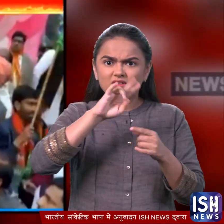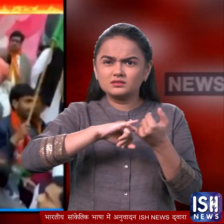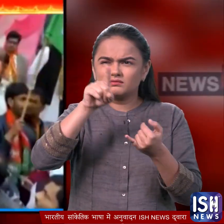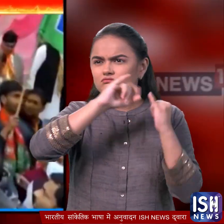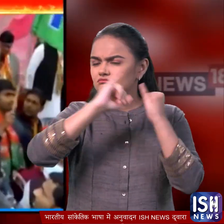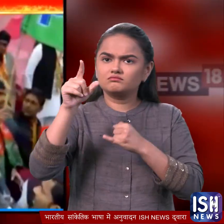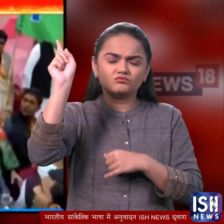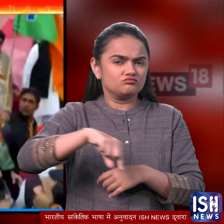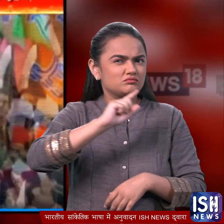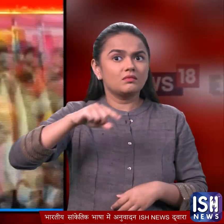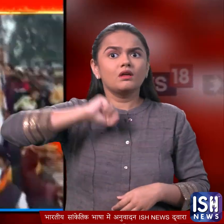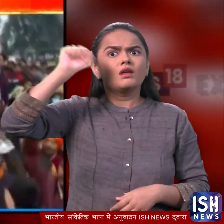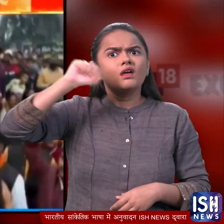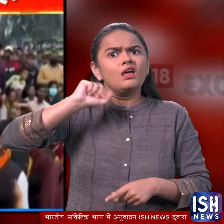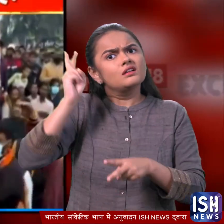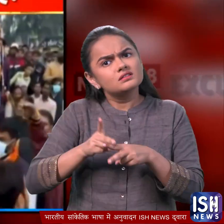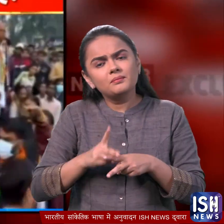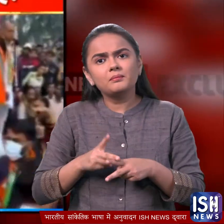सिंह के खिलाफ नारे लगाने जारी रखे,